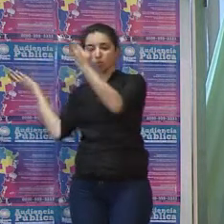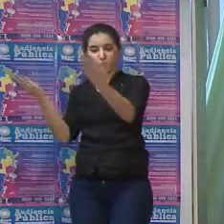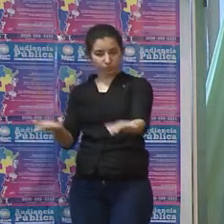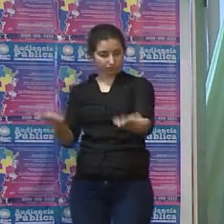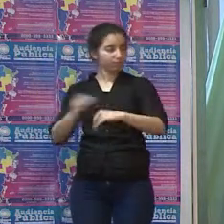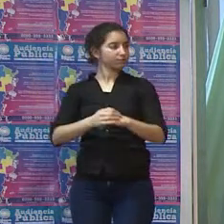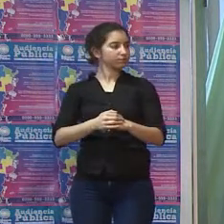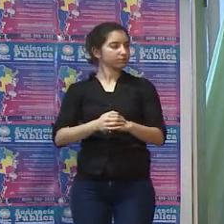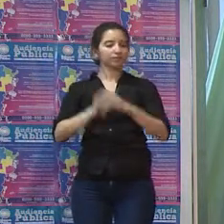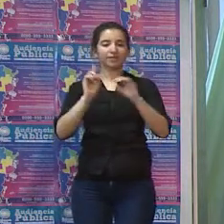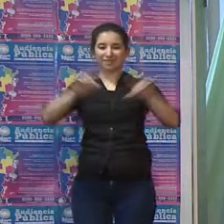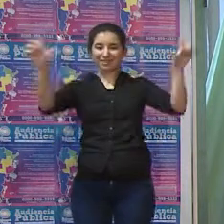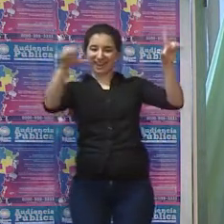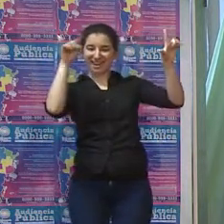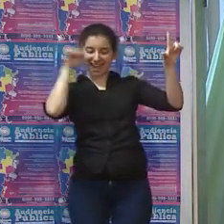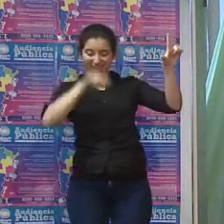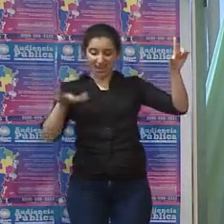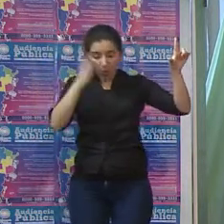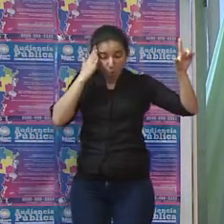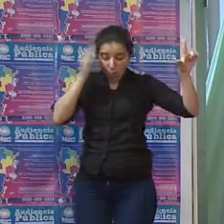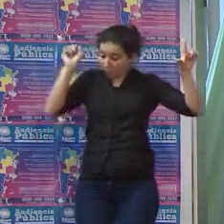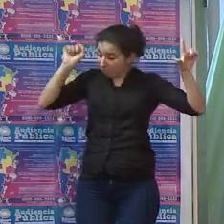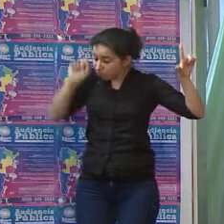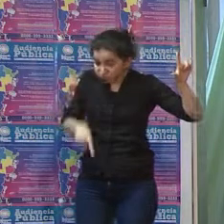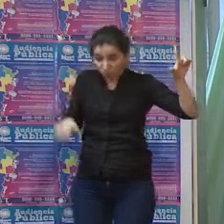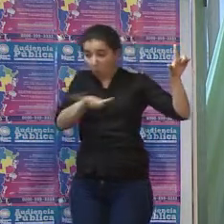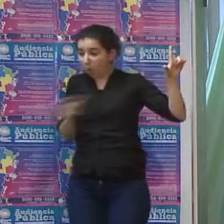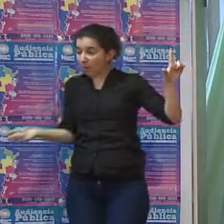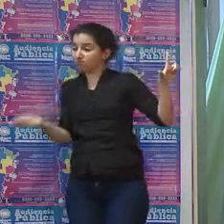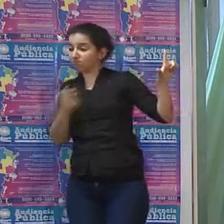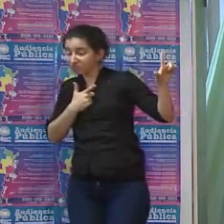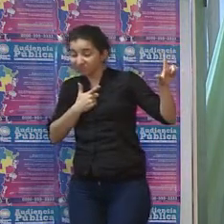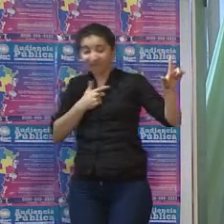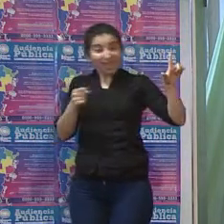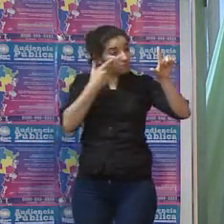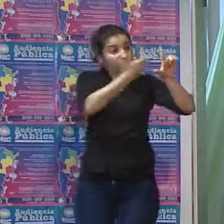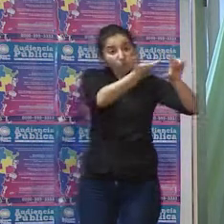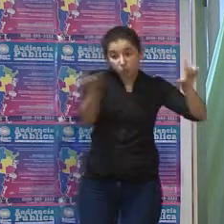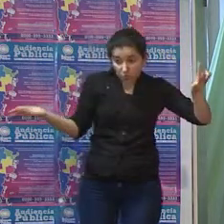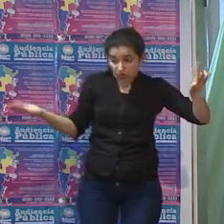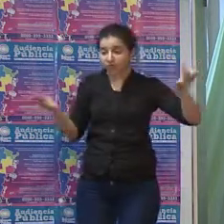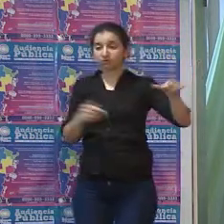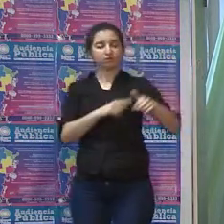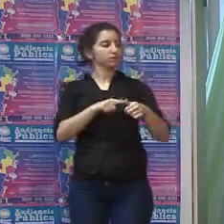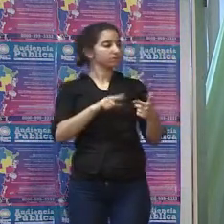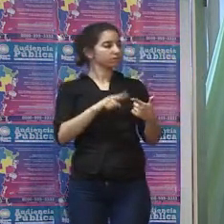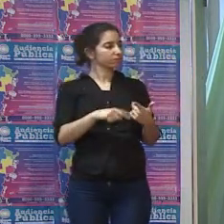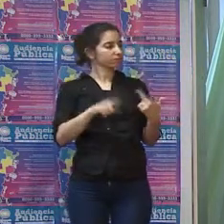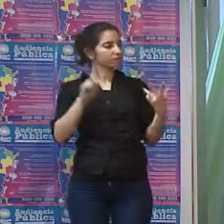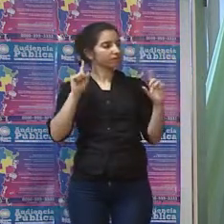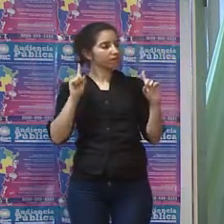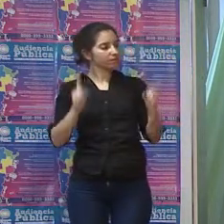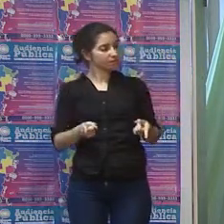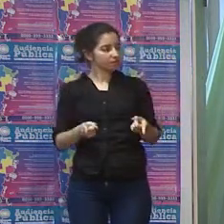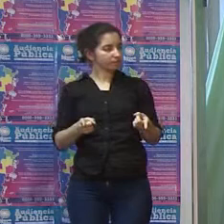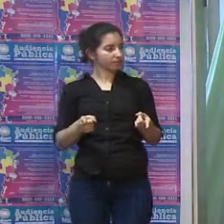Tener programas locales donde se muestre la cultura local, que contengan entretenimientos, se hablen de problemáticas y